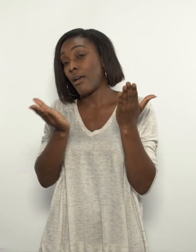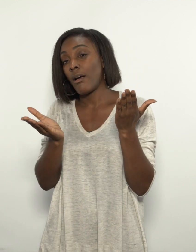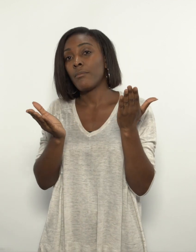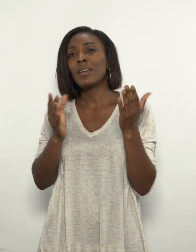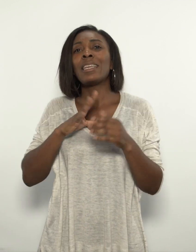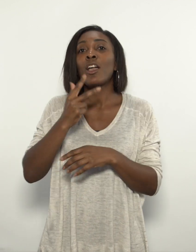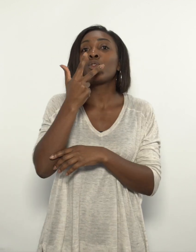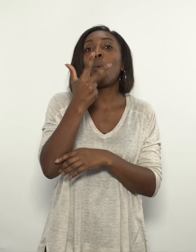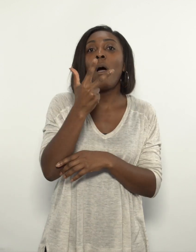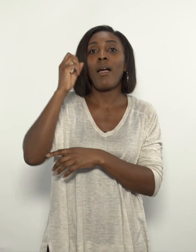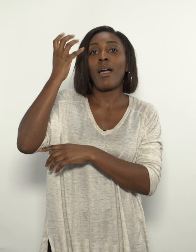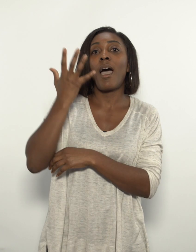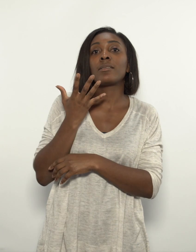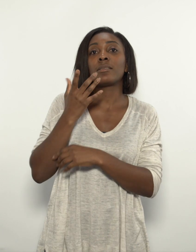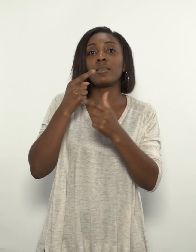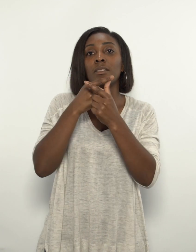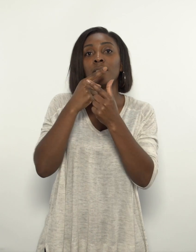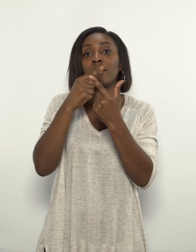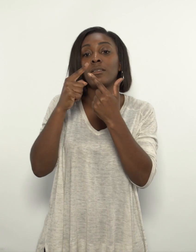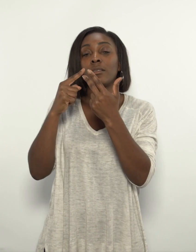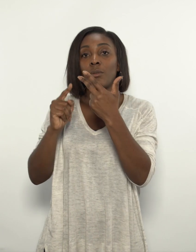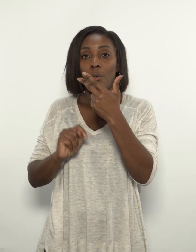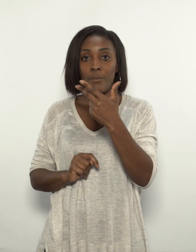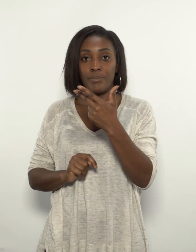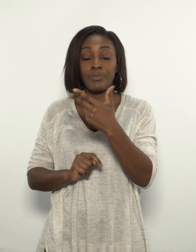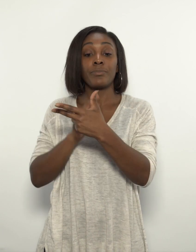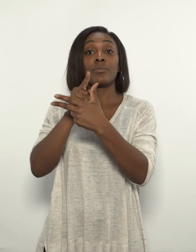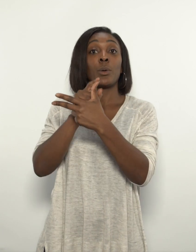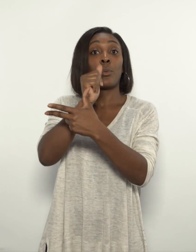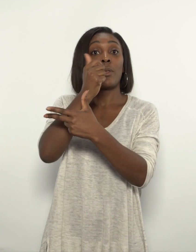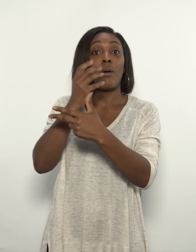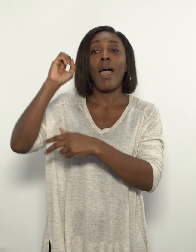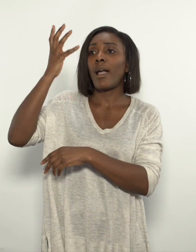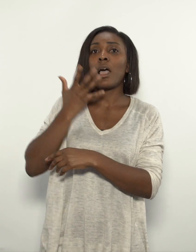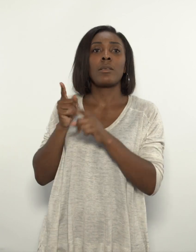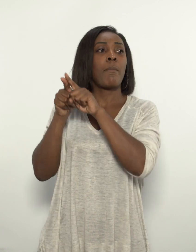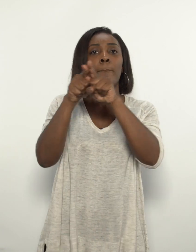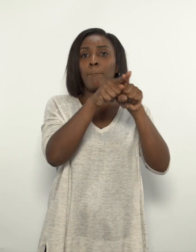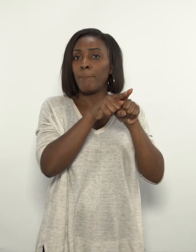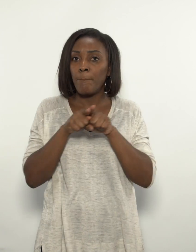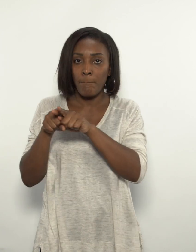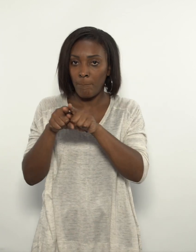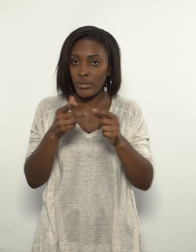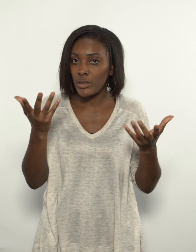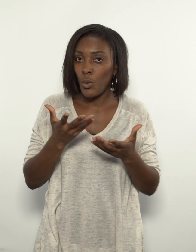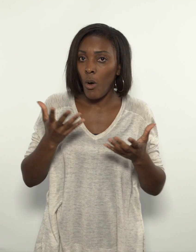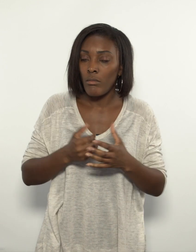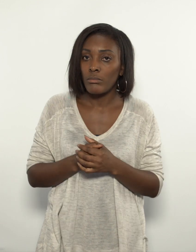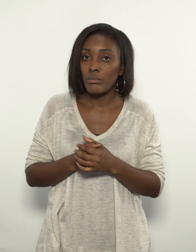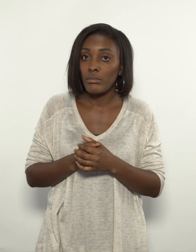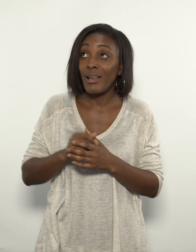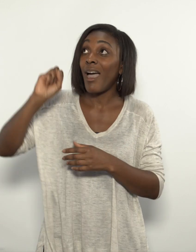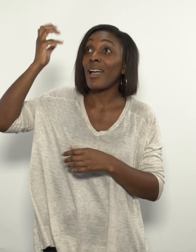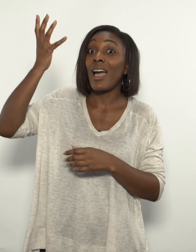compte qu'il y a trois types de grâce. Le premier type de grâce, c'est la grâce commune. La grâce commune, c'est